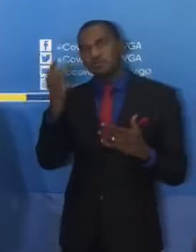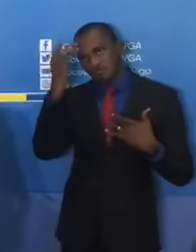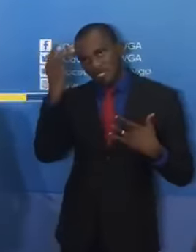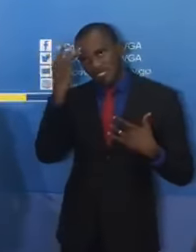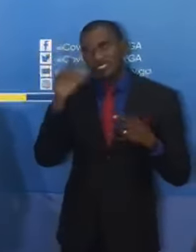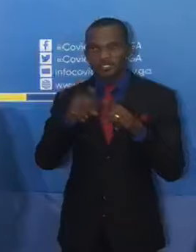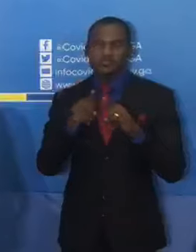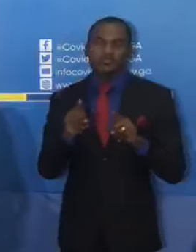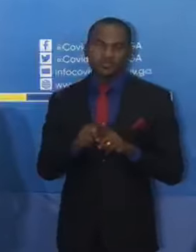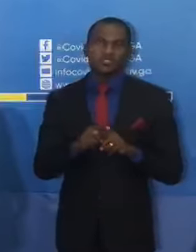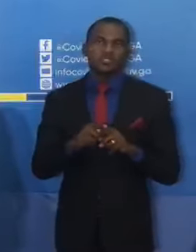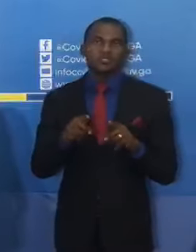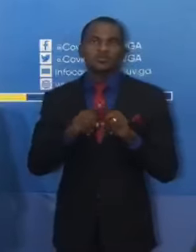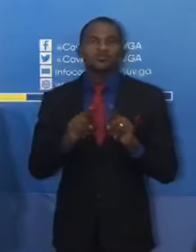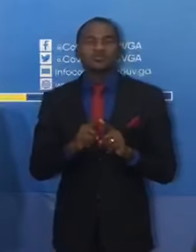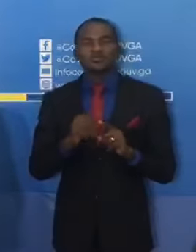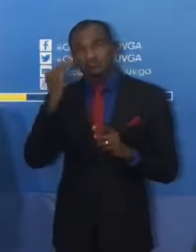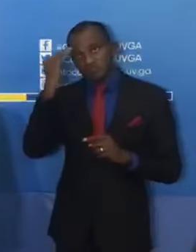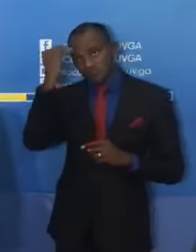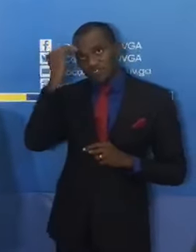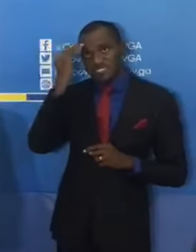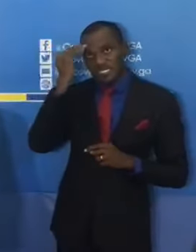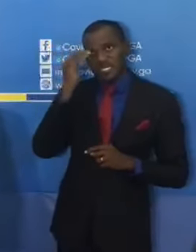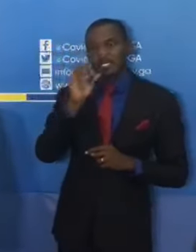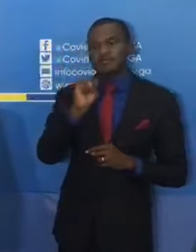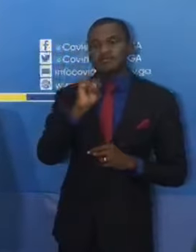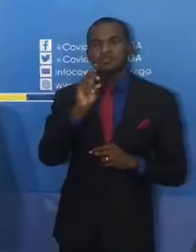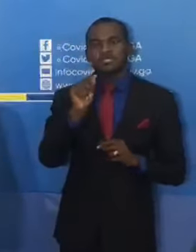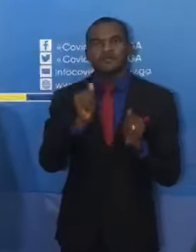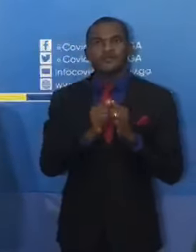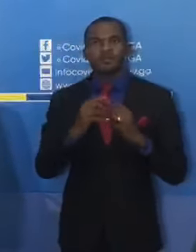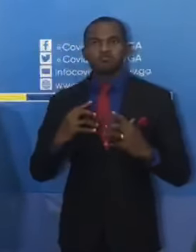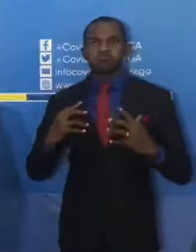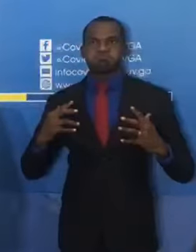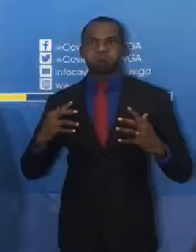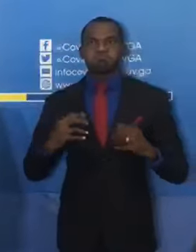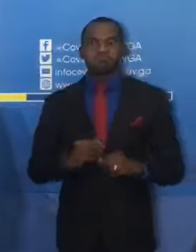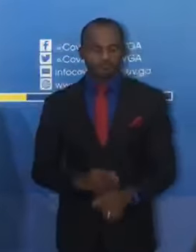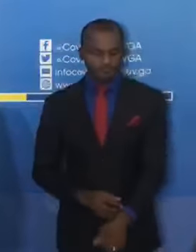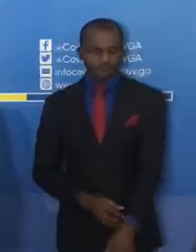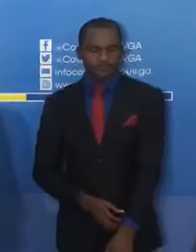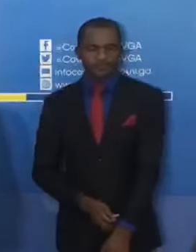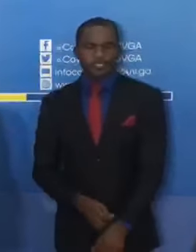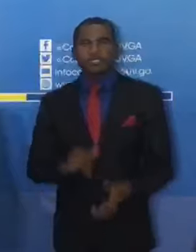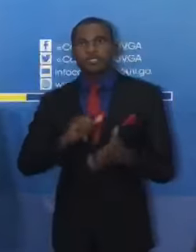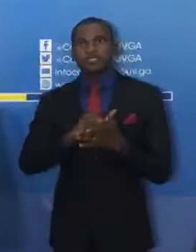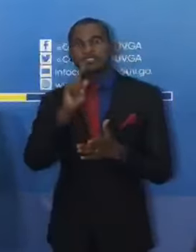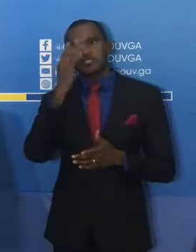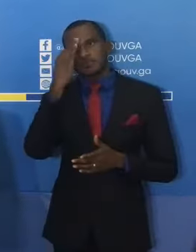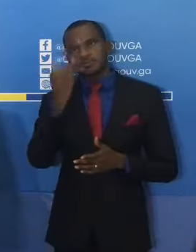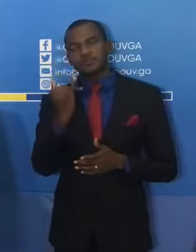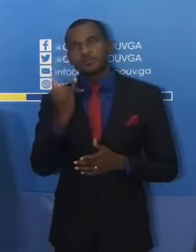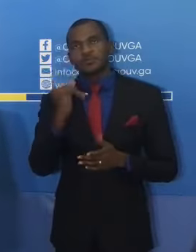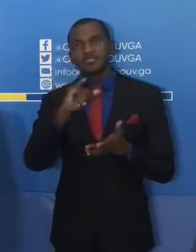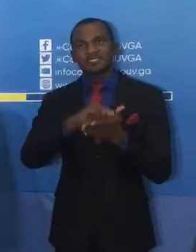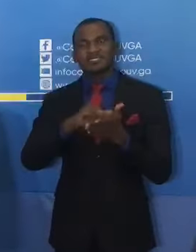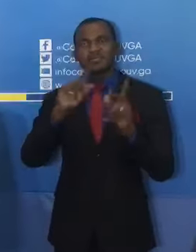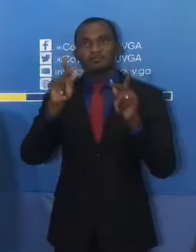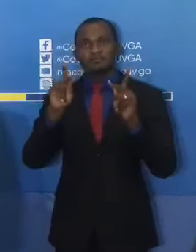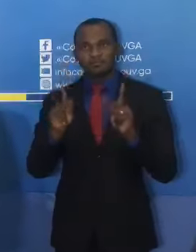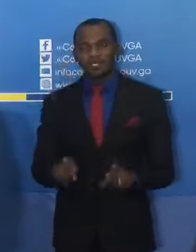comorbidités telles que le VIH et l'obésité. C'est pourquoi ces